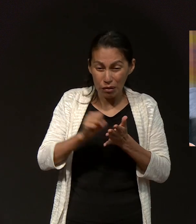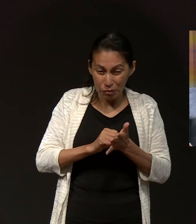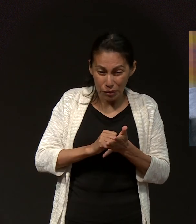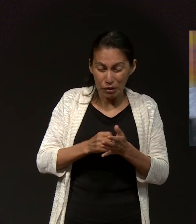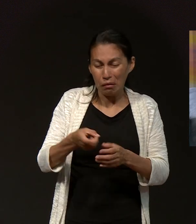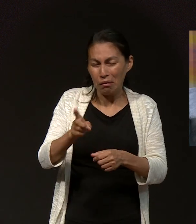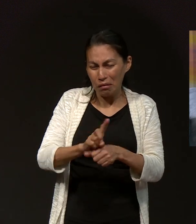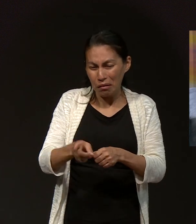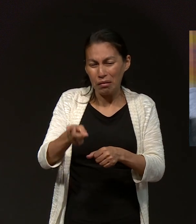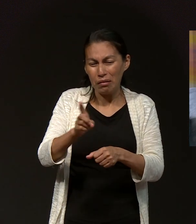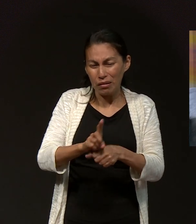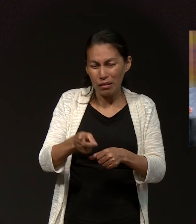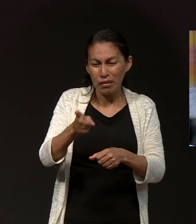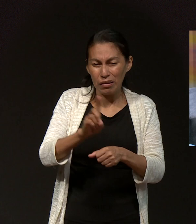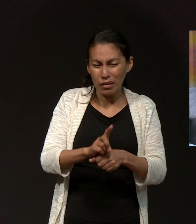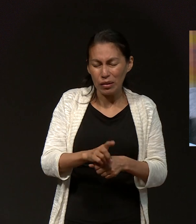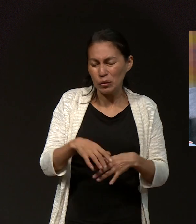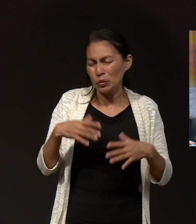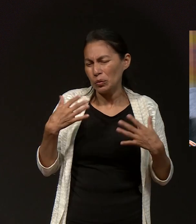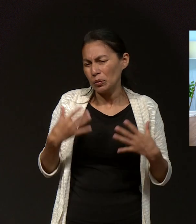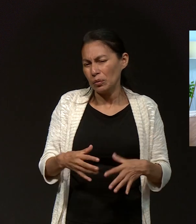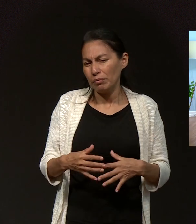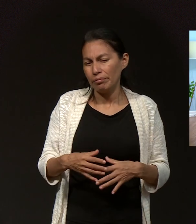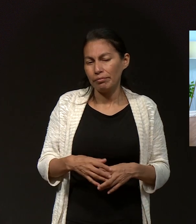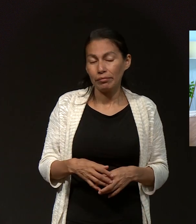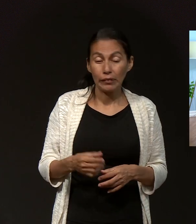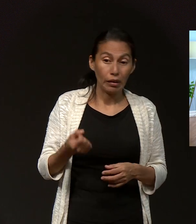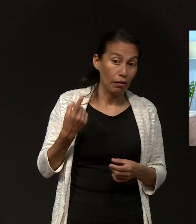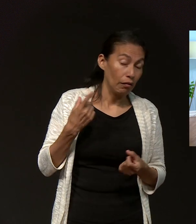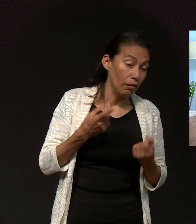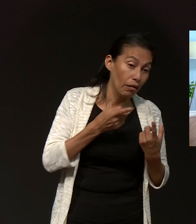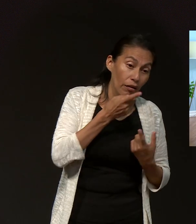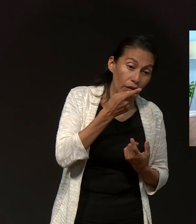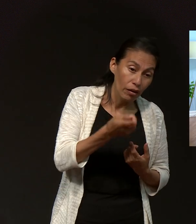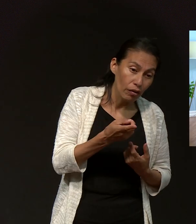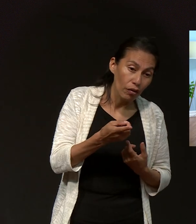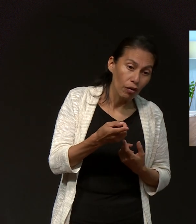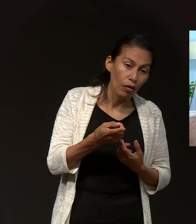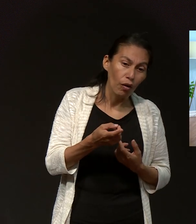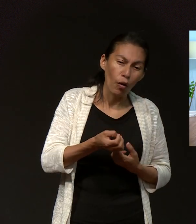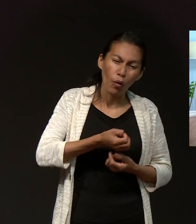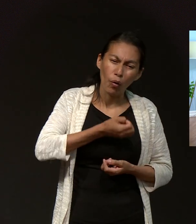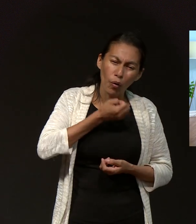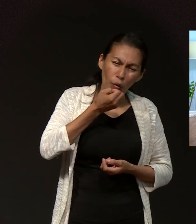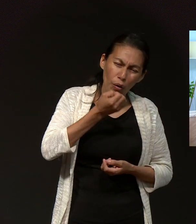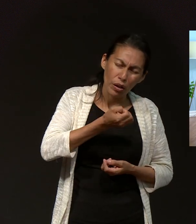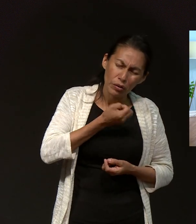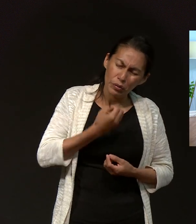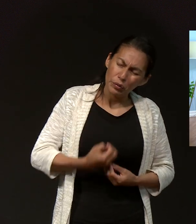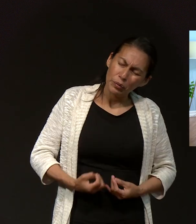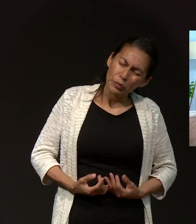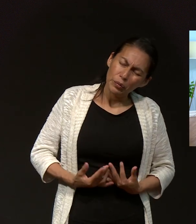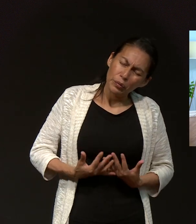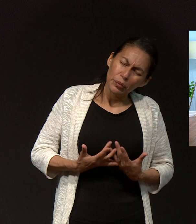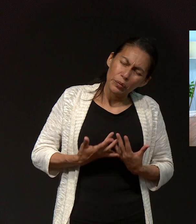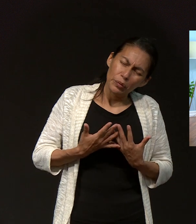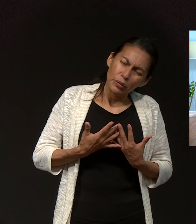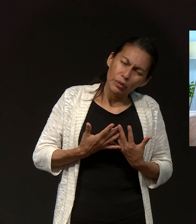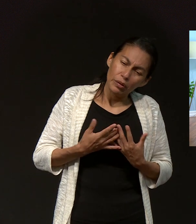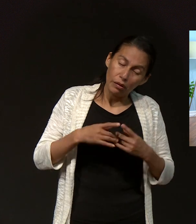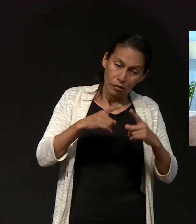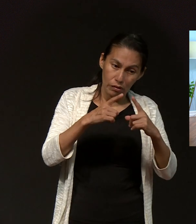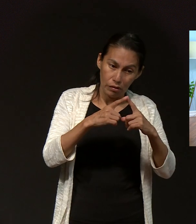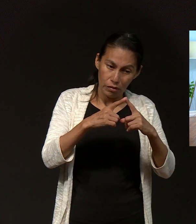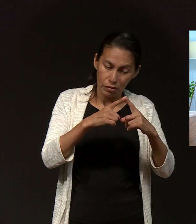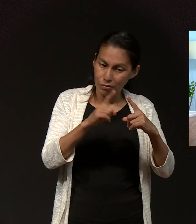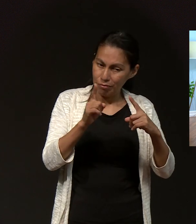meses de oración, día con día. Alguien ha dicho que las más fervientes oraciones no se elevan desde una